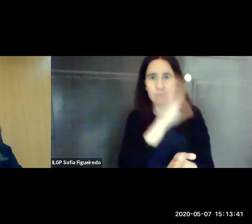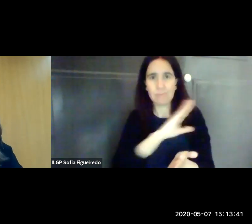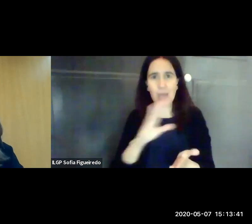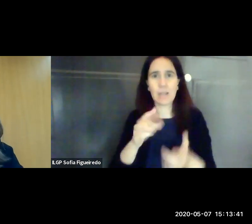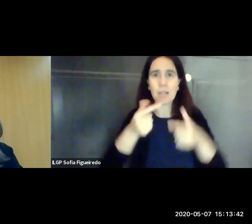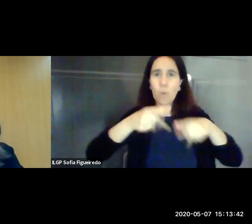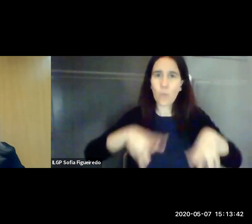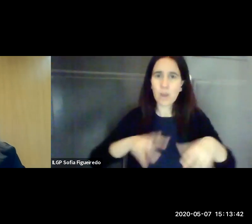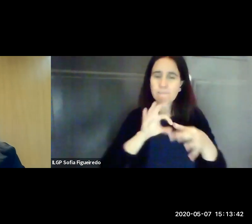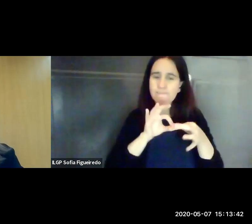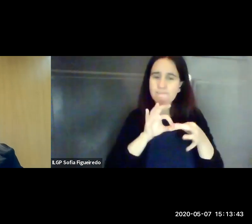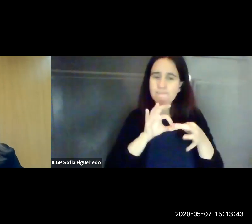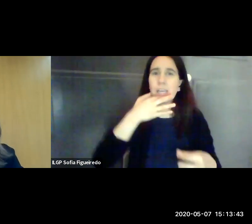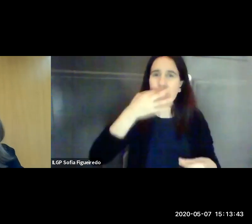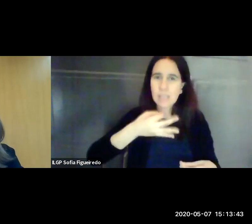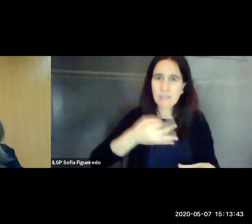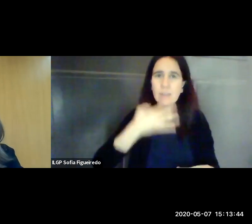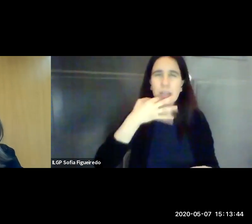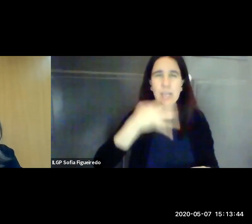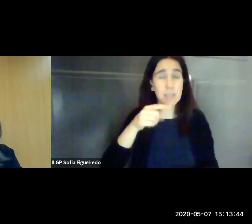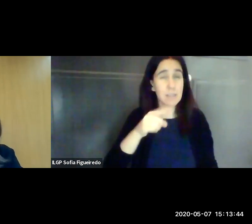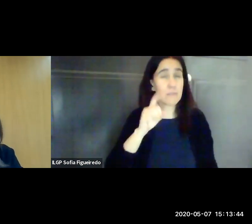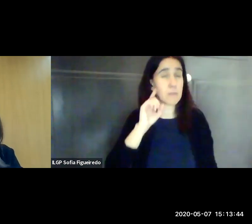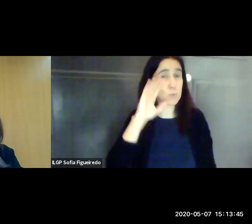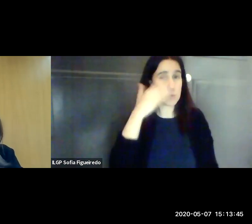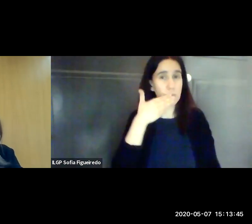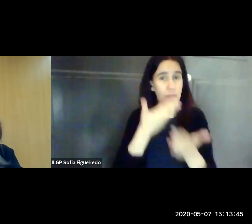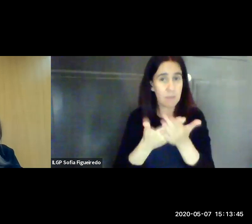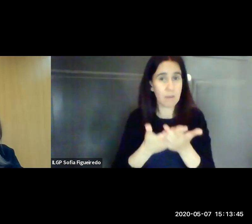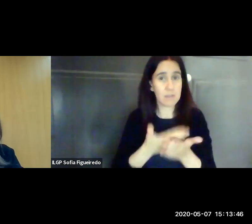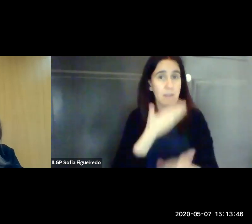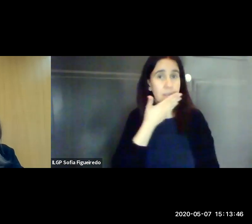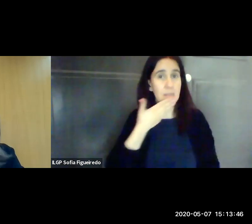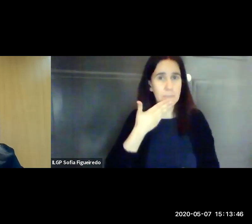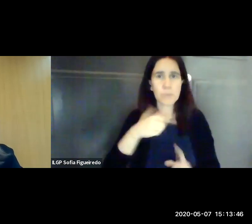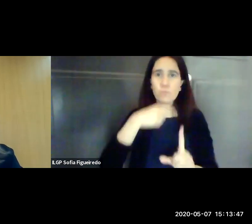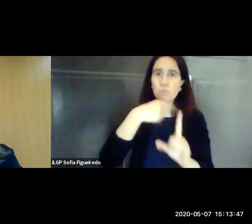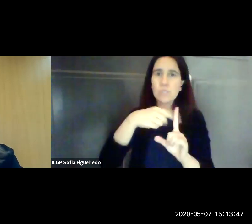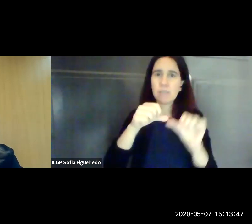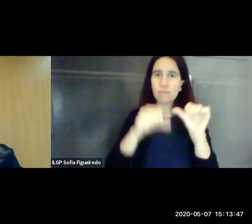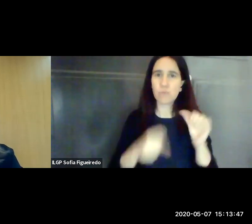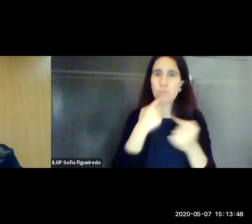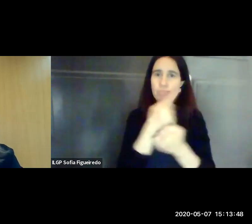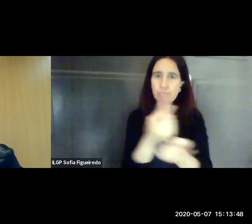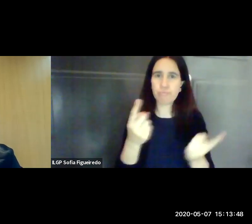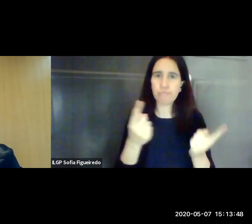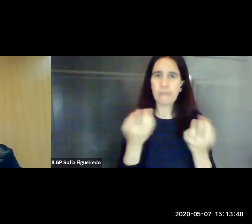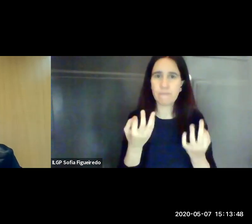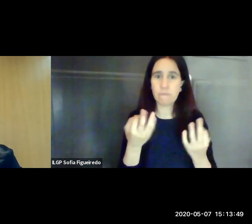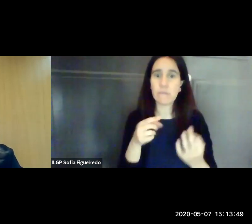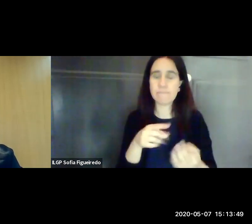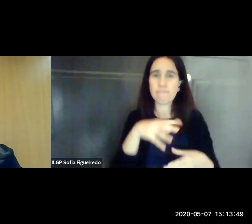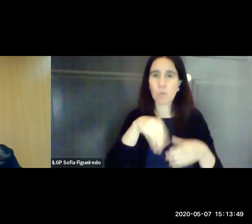credível é um ponto muito importante, e eficaz, uma mensagem positiva, convém nestes